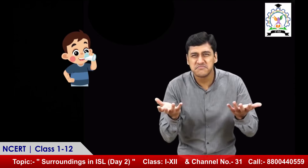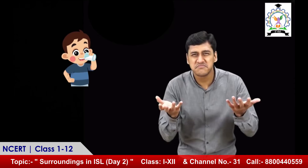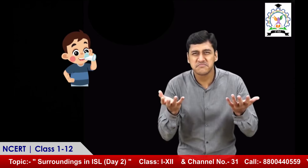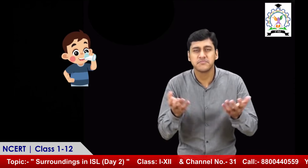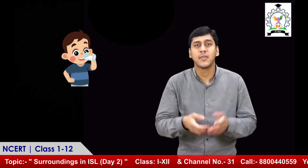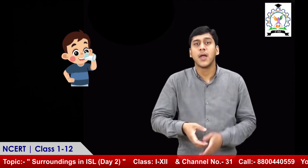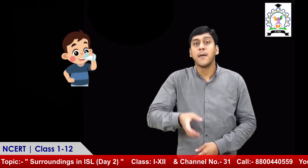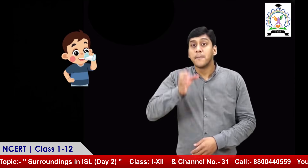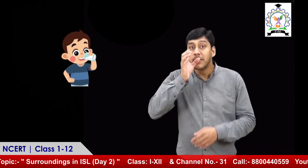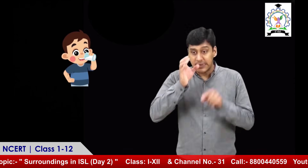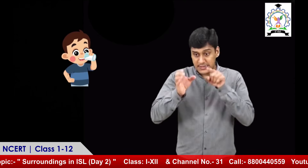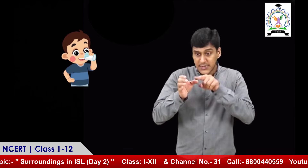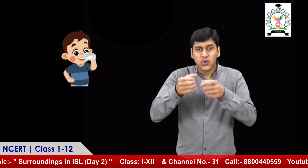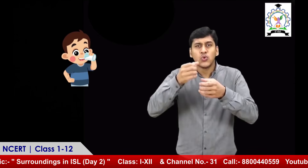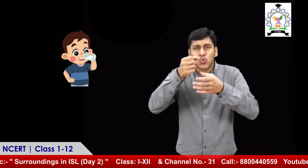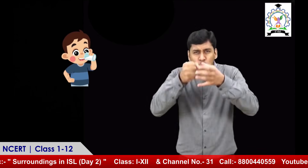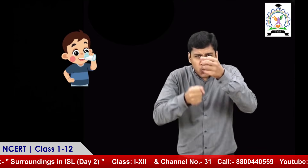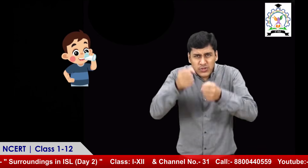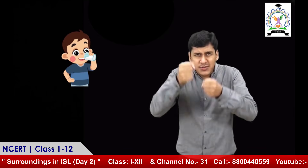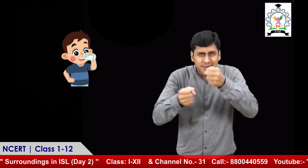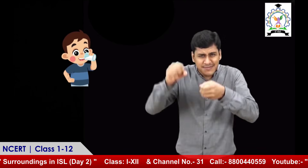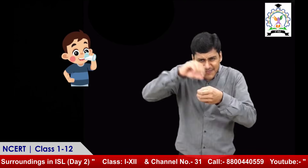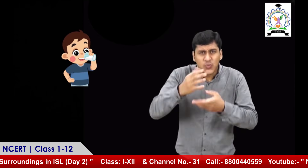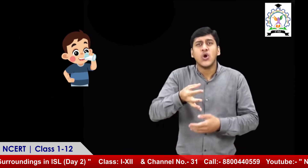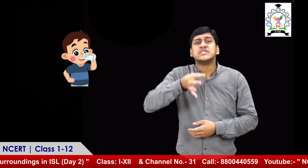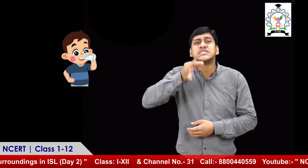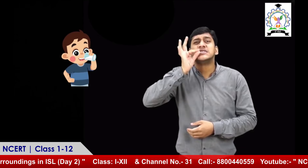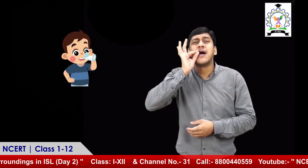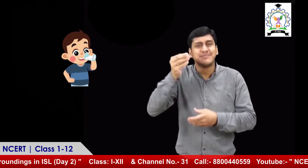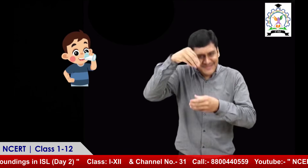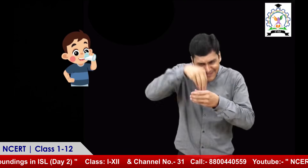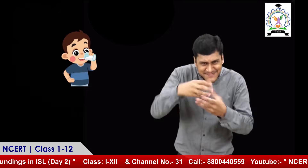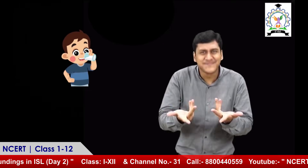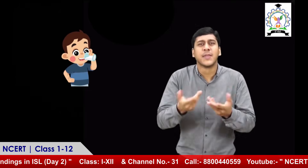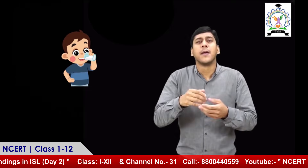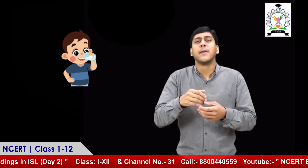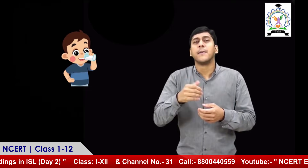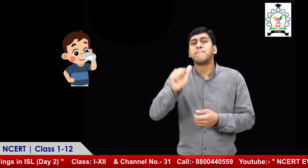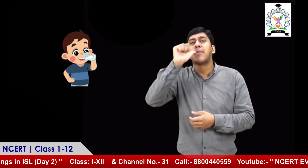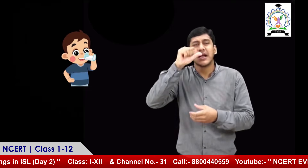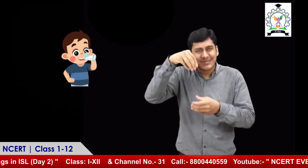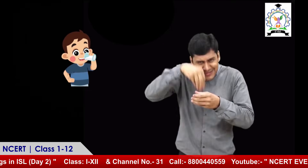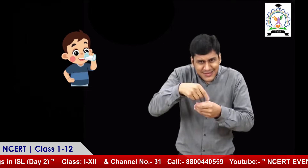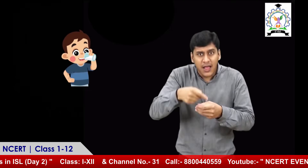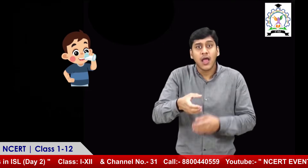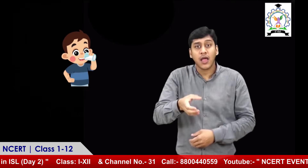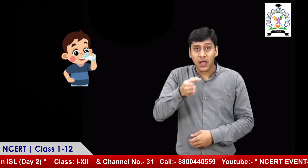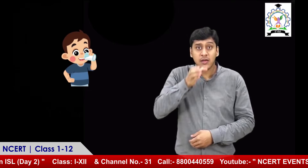पीने का संकेत ऐसा इसलिए है क्योंकि हम दूध, चाय या फिर पानी गिलास में डालकर मुंह से पीते